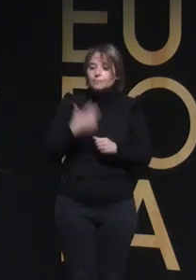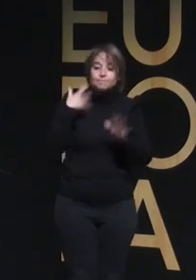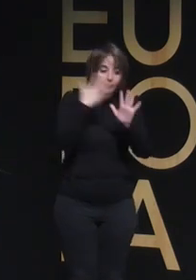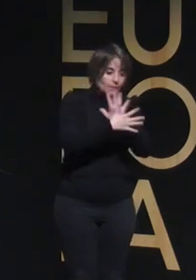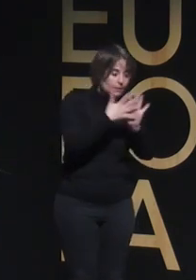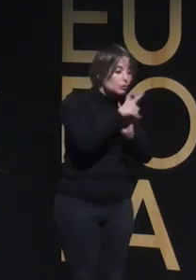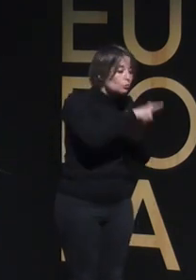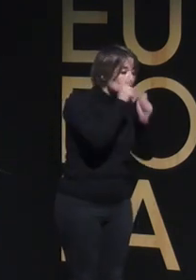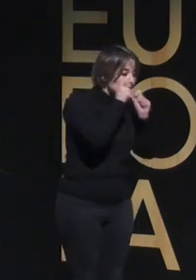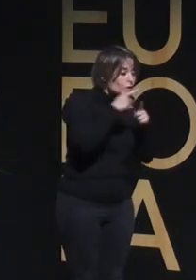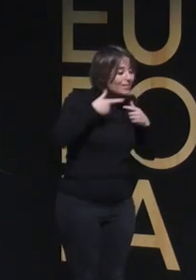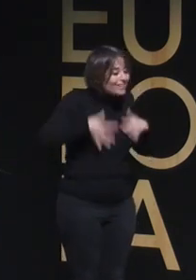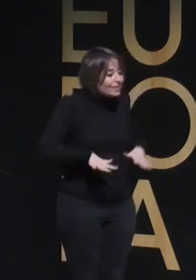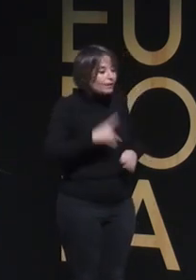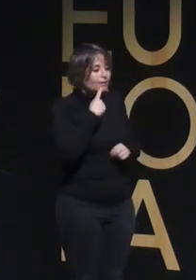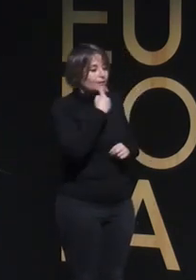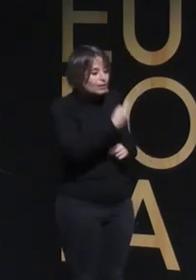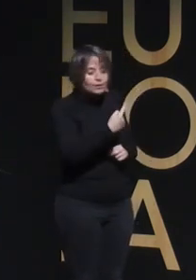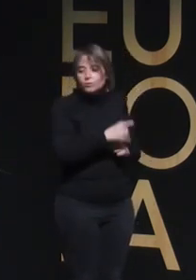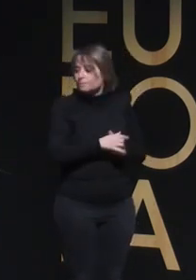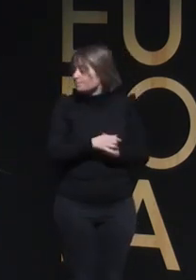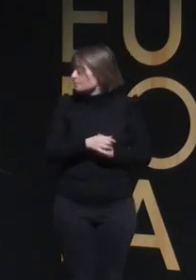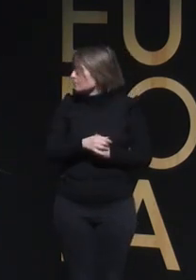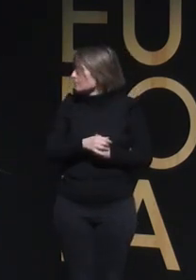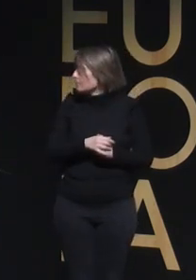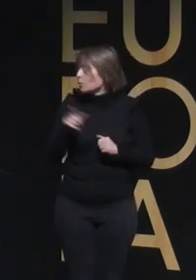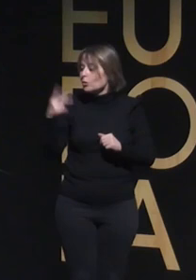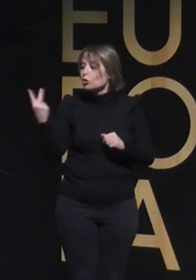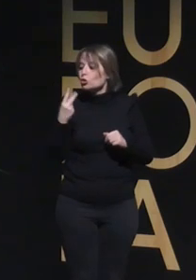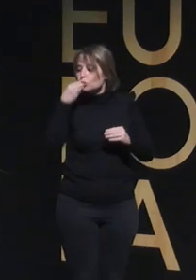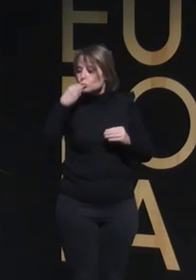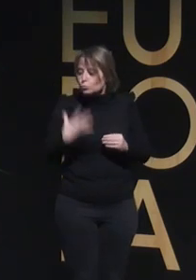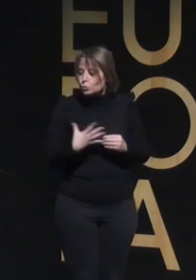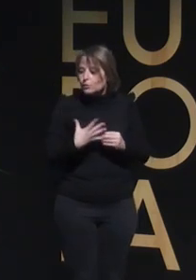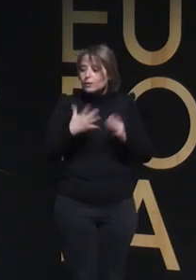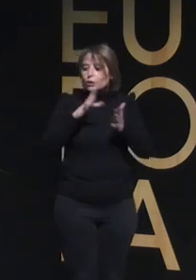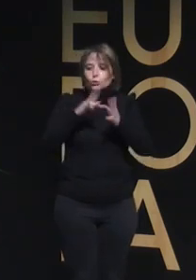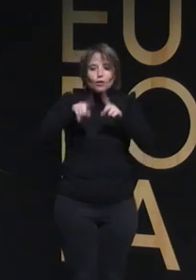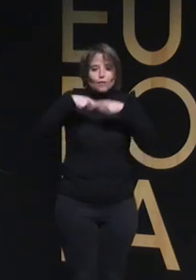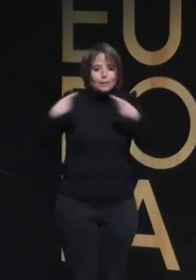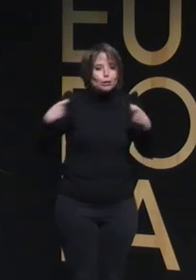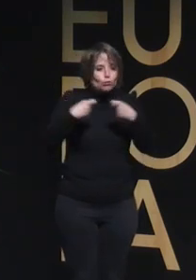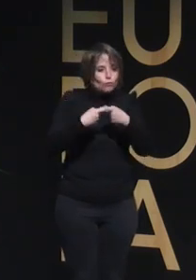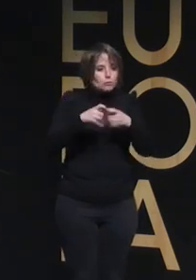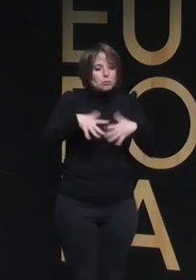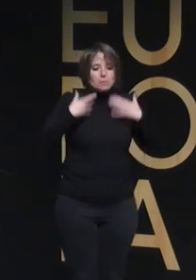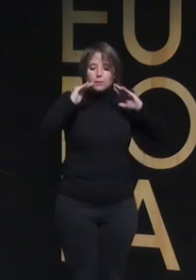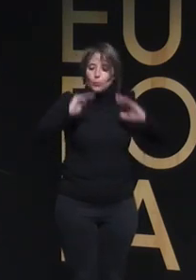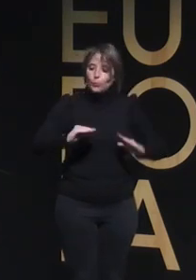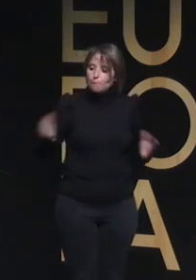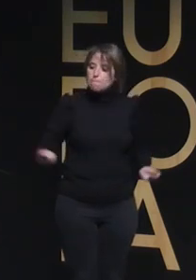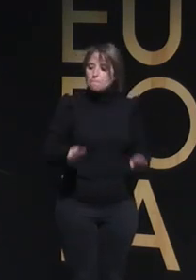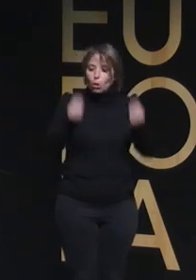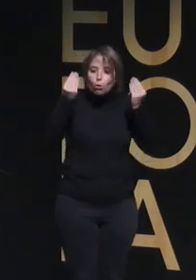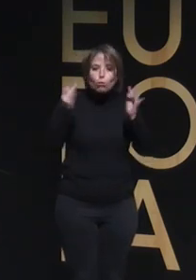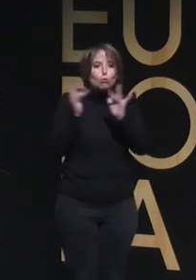¿no te has dado cuenta que tu hija justo ha dicho, te ha llamado así, cuanto mejor estabais? Una familia, mucho conflicto, de repente están un poco mejor, están de súper buen